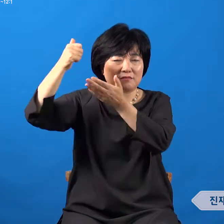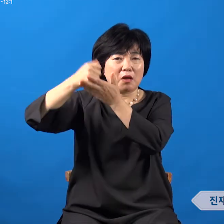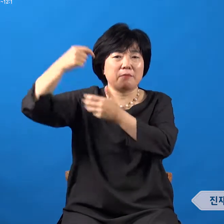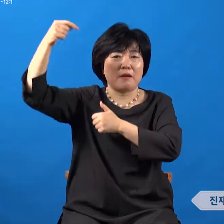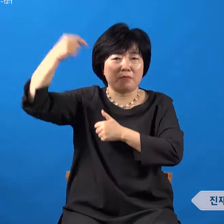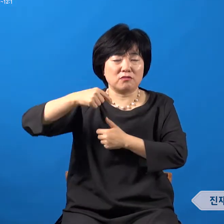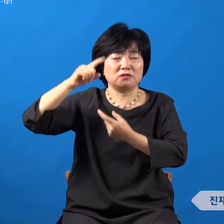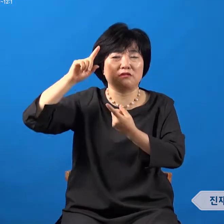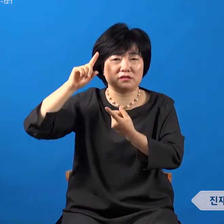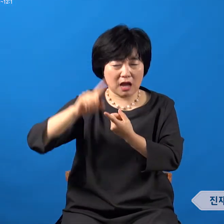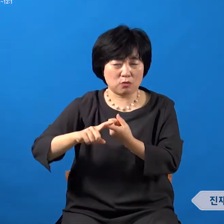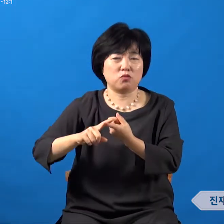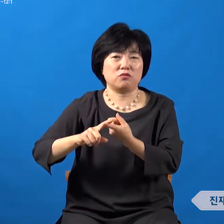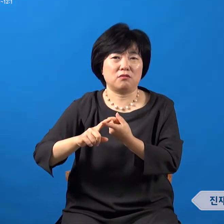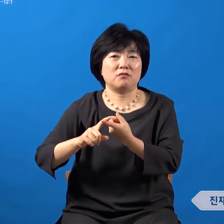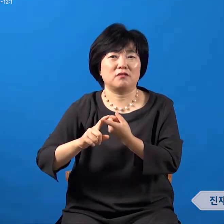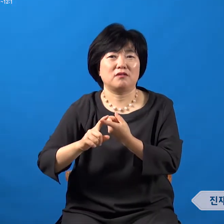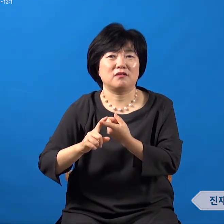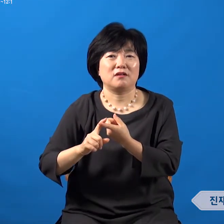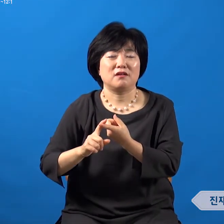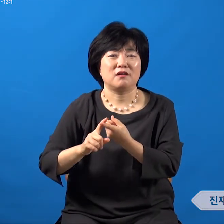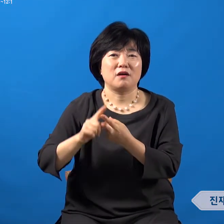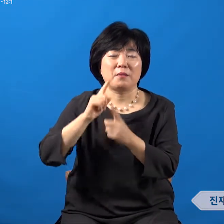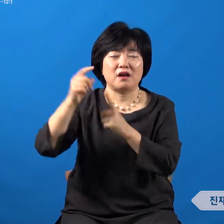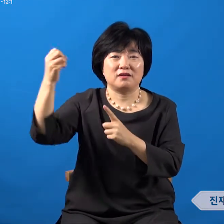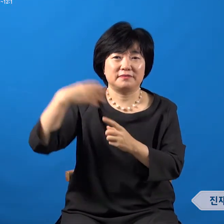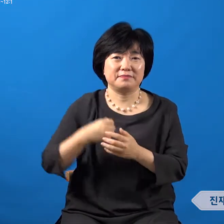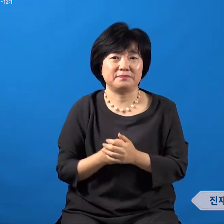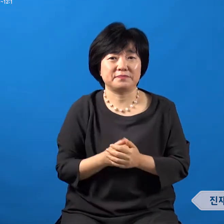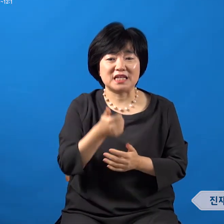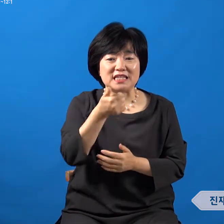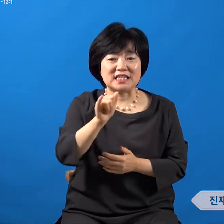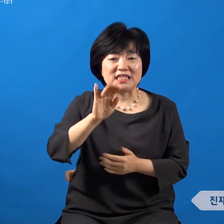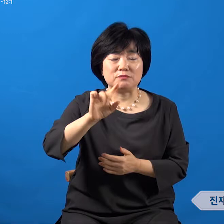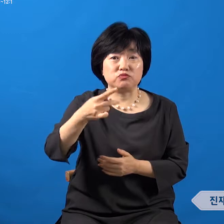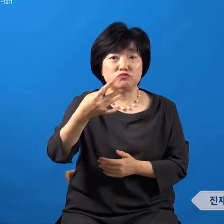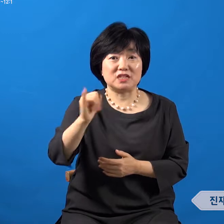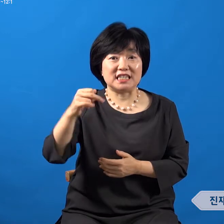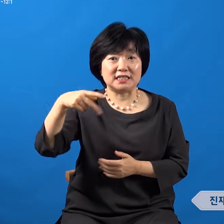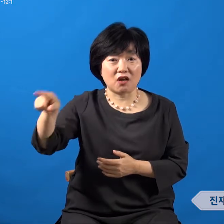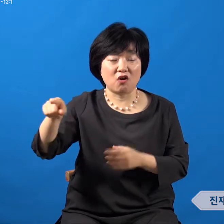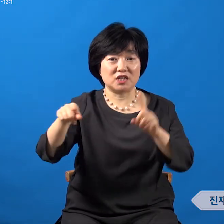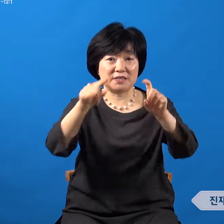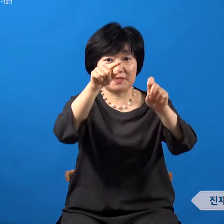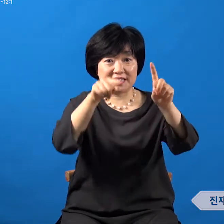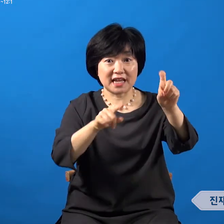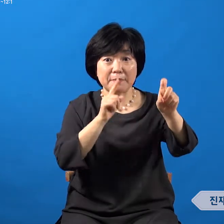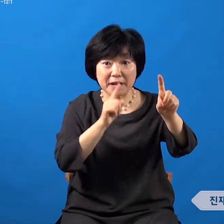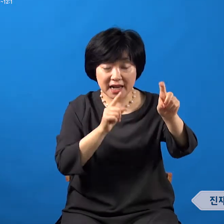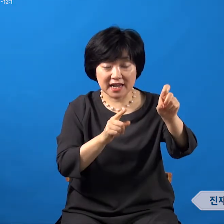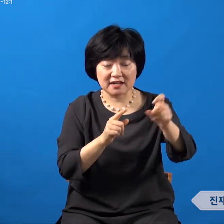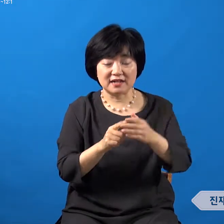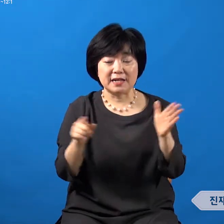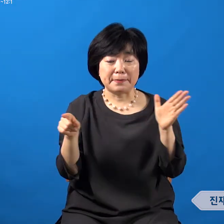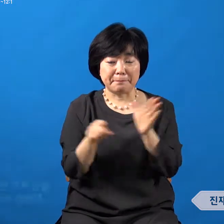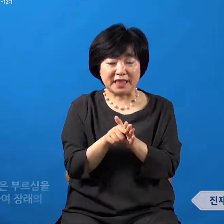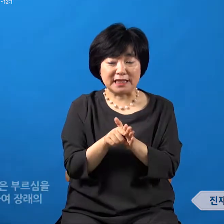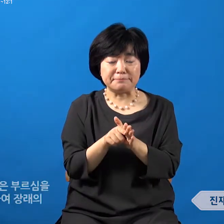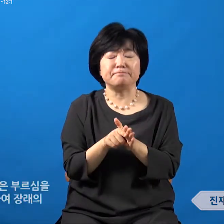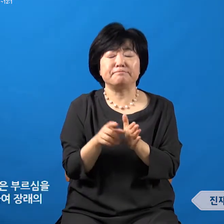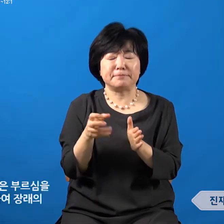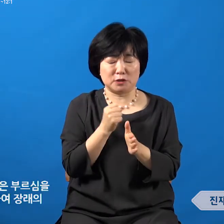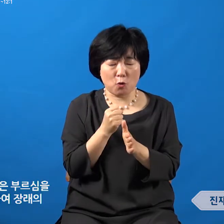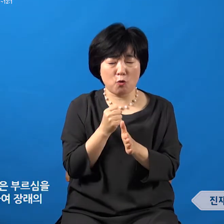떠나는 것을 말씀하고 계십니다. 이 모습을 히브리서 11장은 이렇게 말합니다.